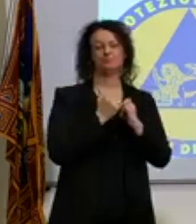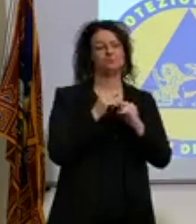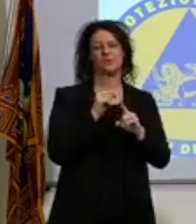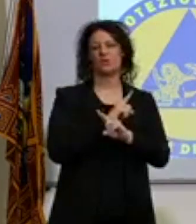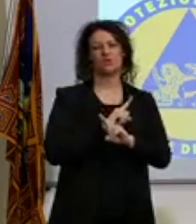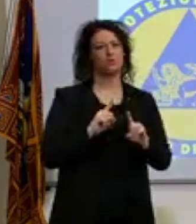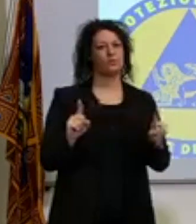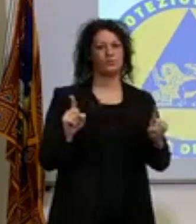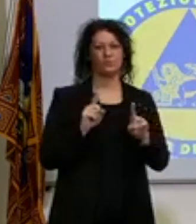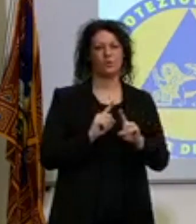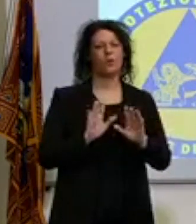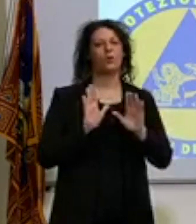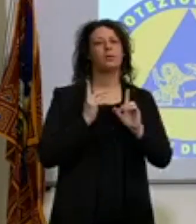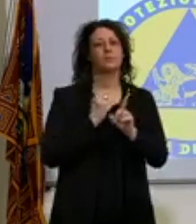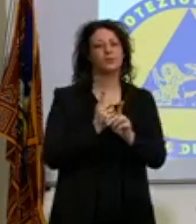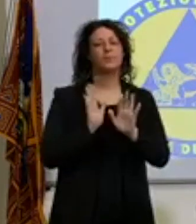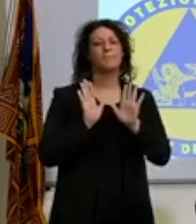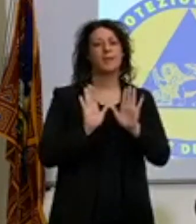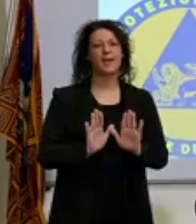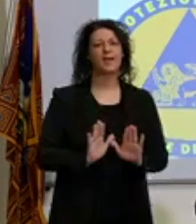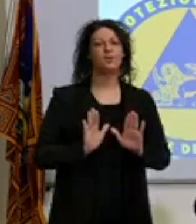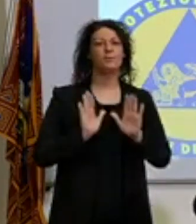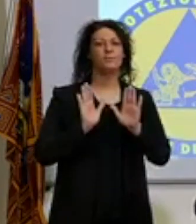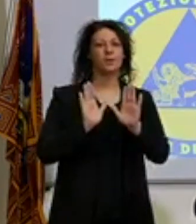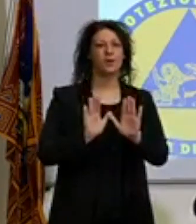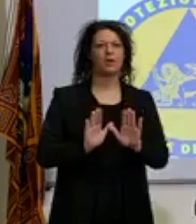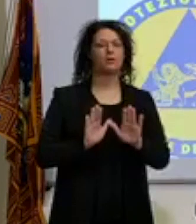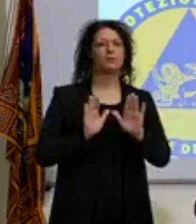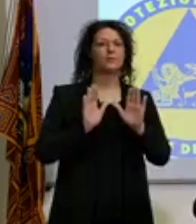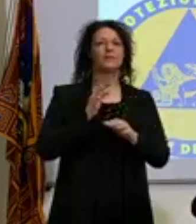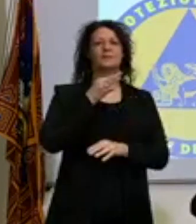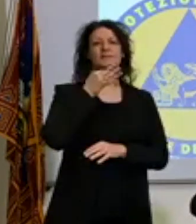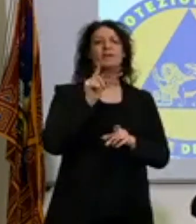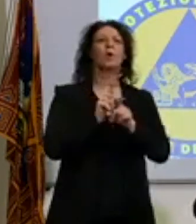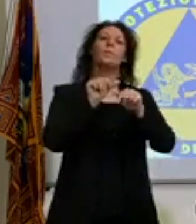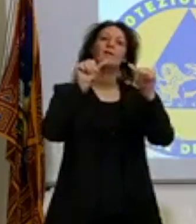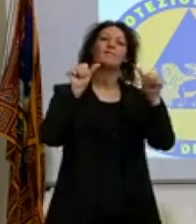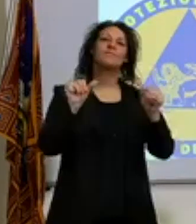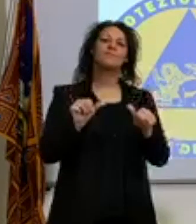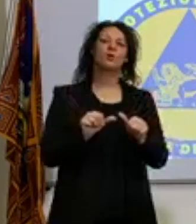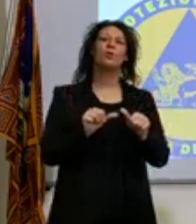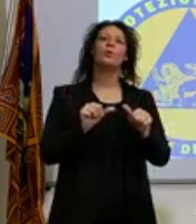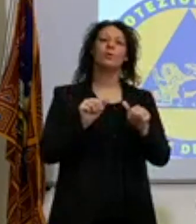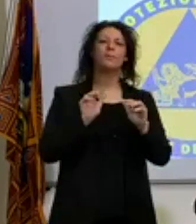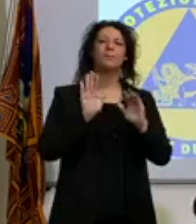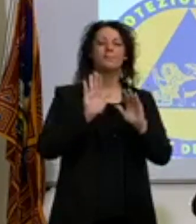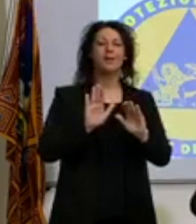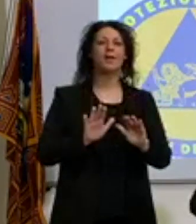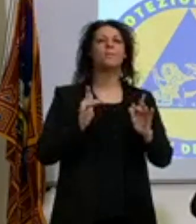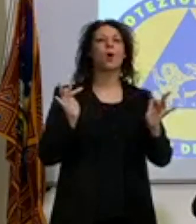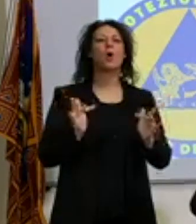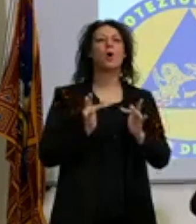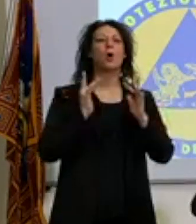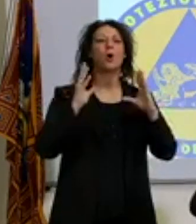Dovremo ancora pian piano, come si può dire, soft landing vuol dire atterraggio morbido, no? Dovremo pian piano